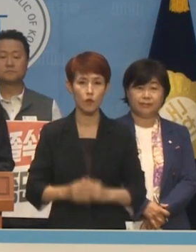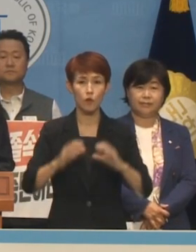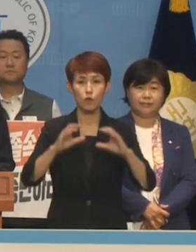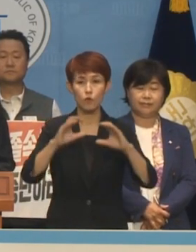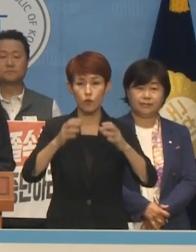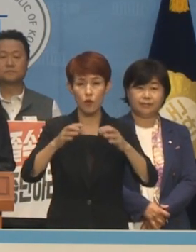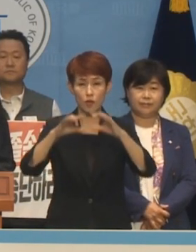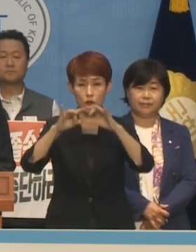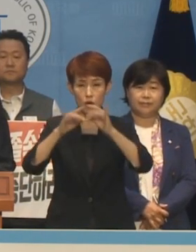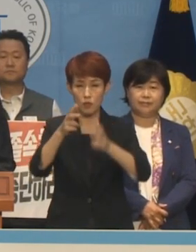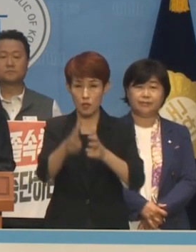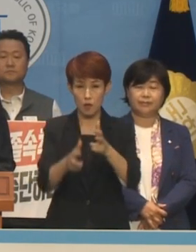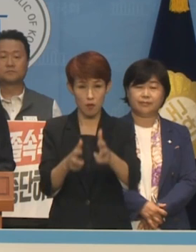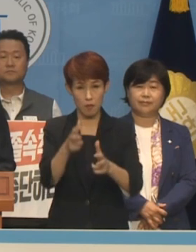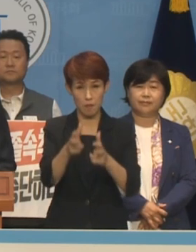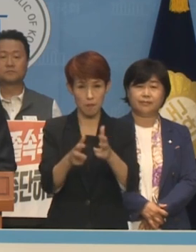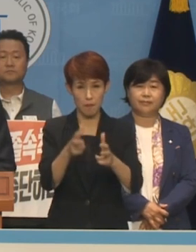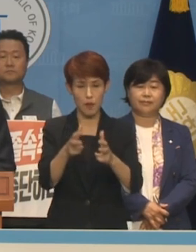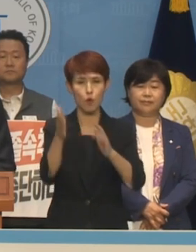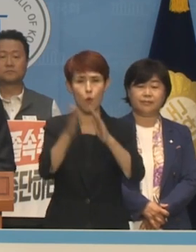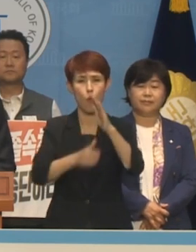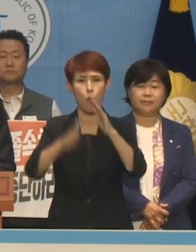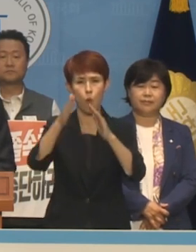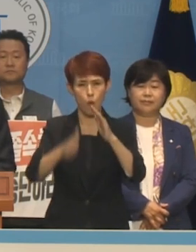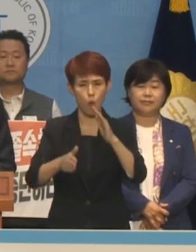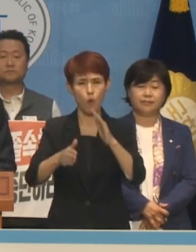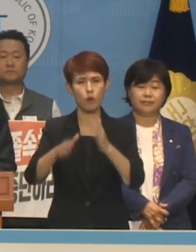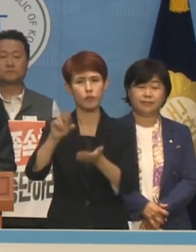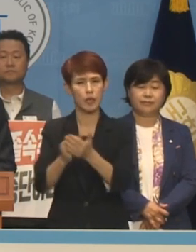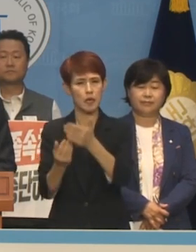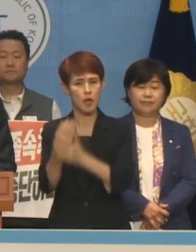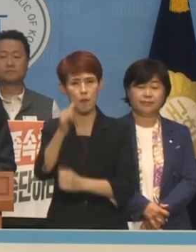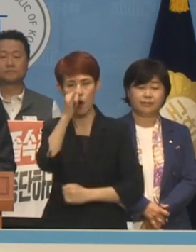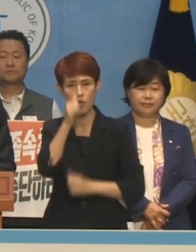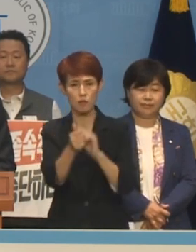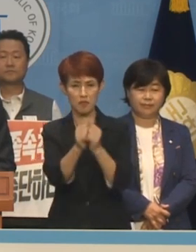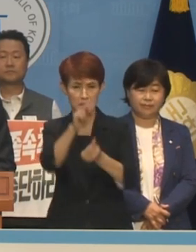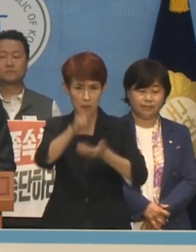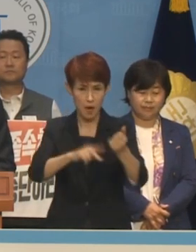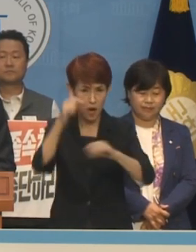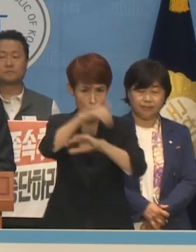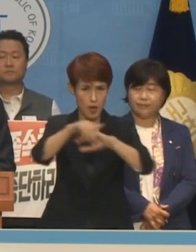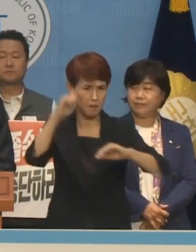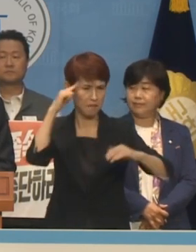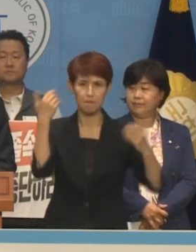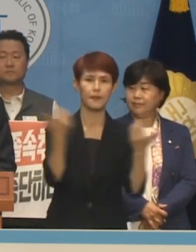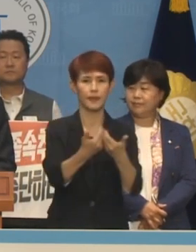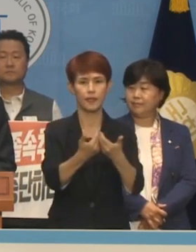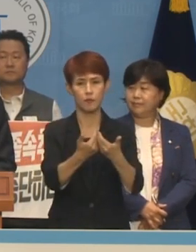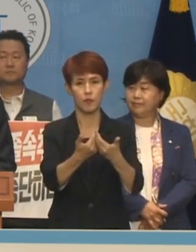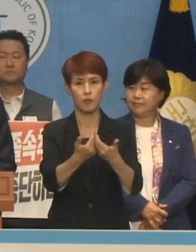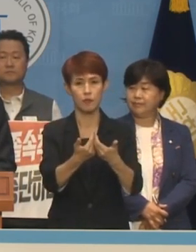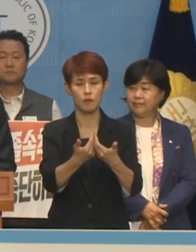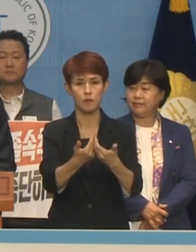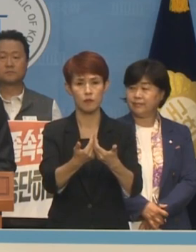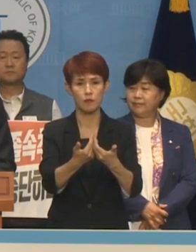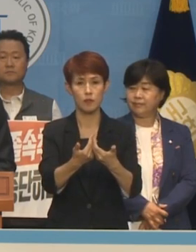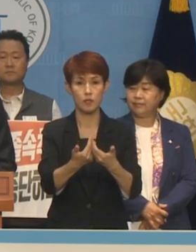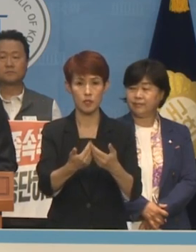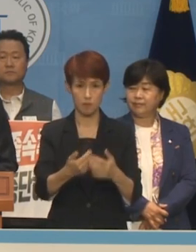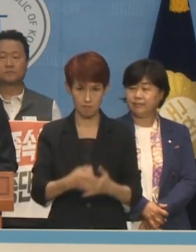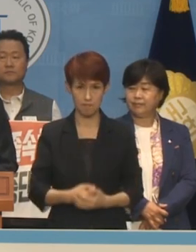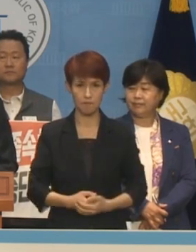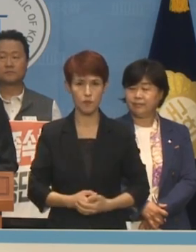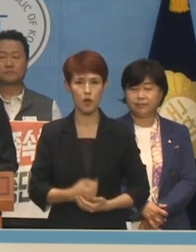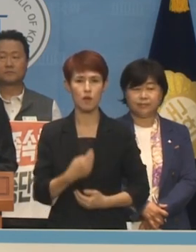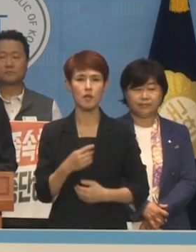국가 전력 산업의 공공성을 훼손하는 지분 매각 계획에 강력히 반대합니다. 이에 대한